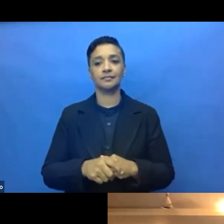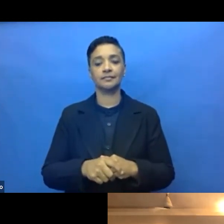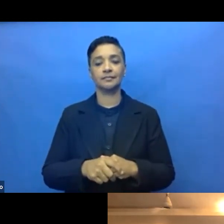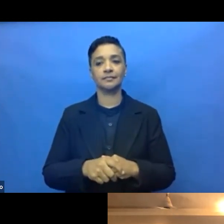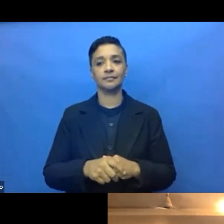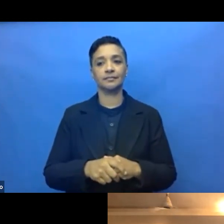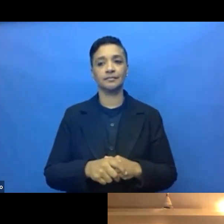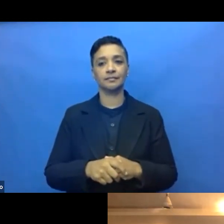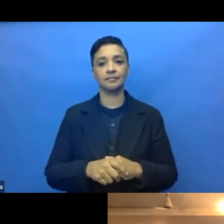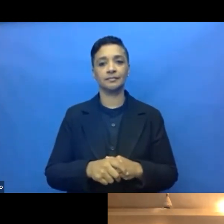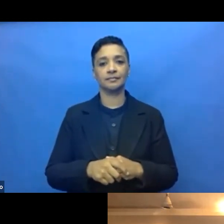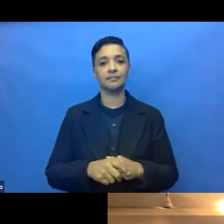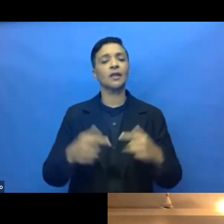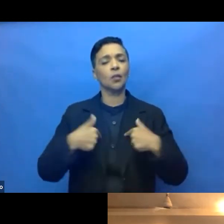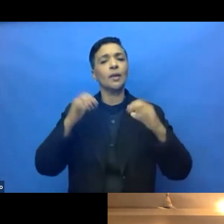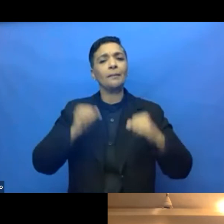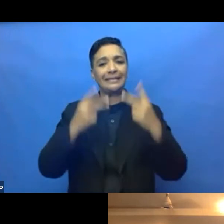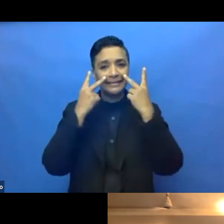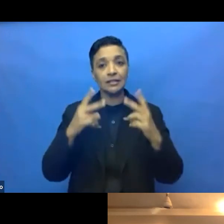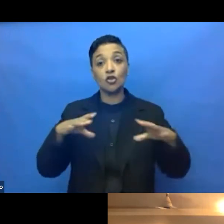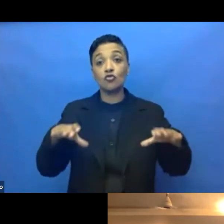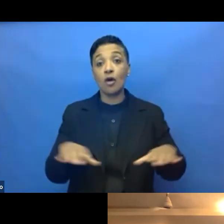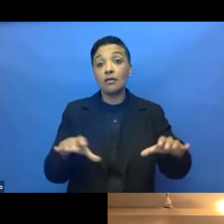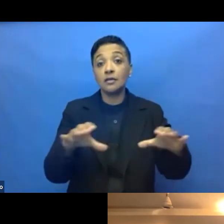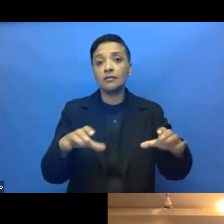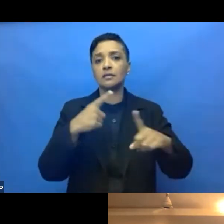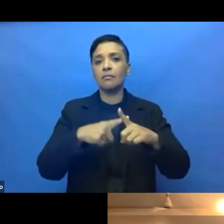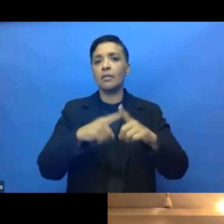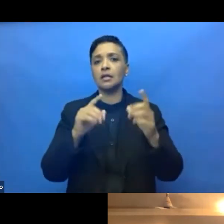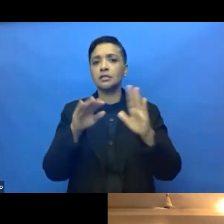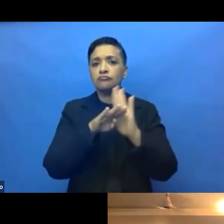qu'ils puissent évaluer et critiquer les programmes